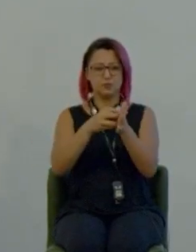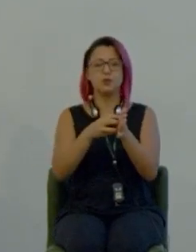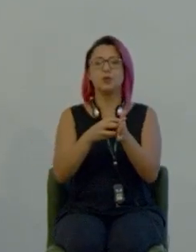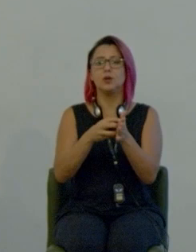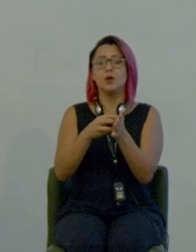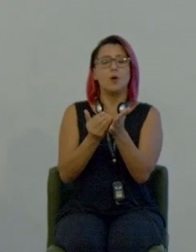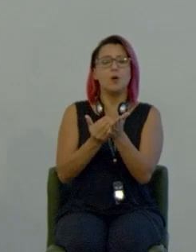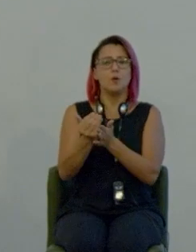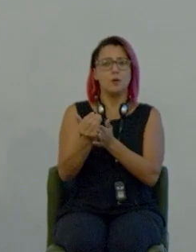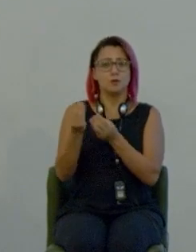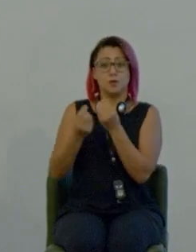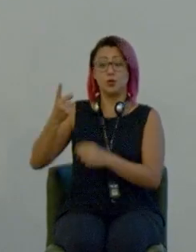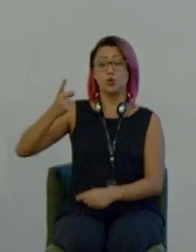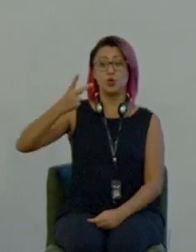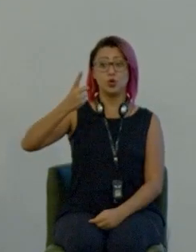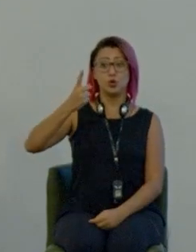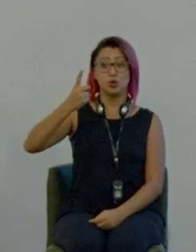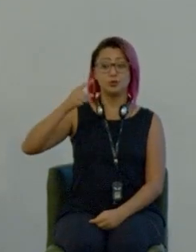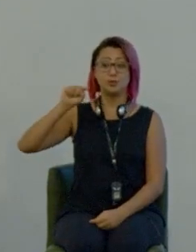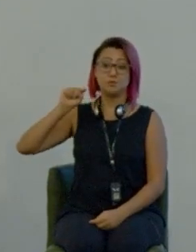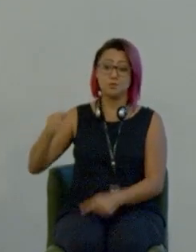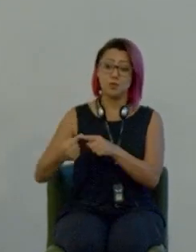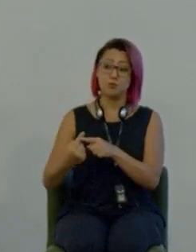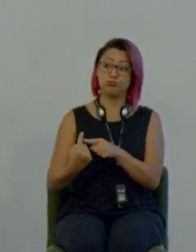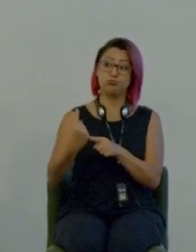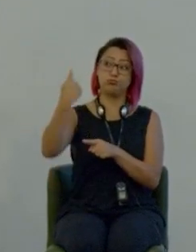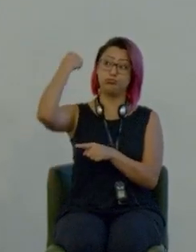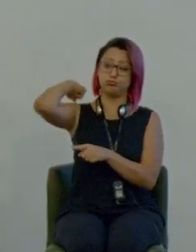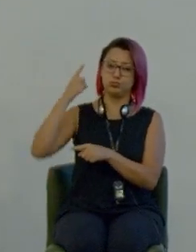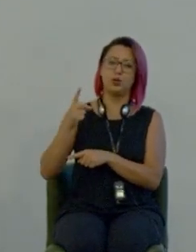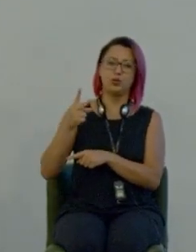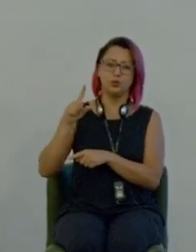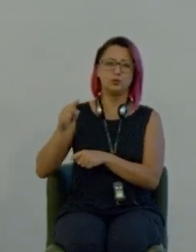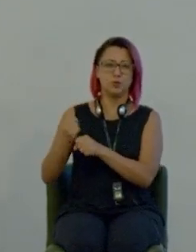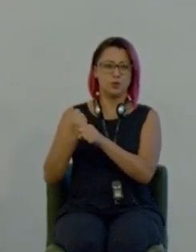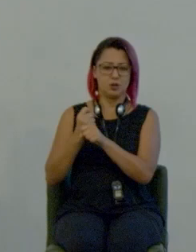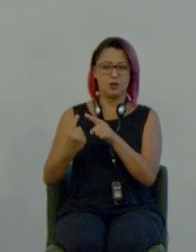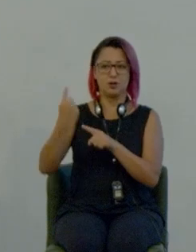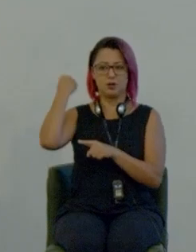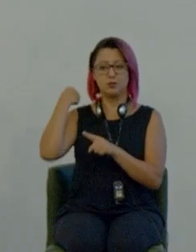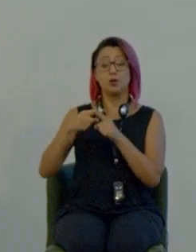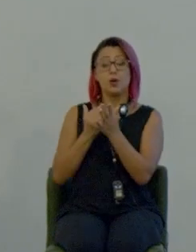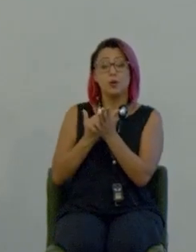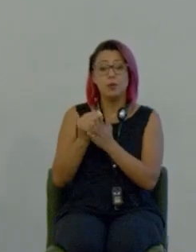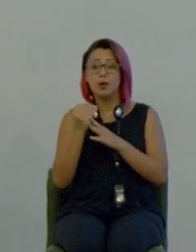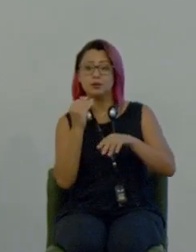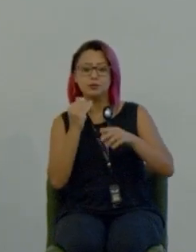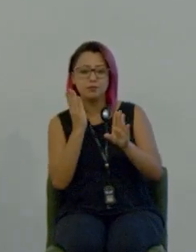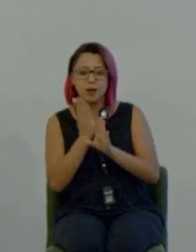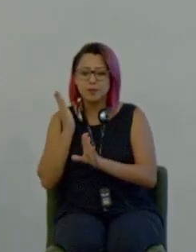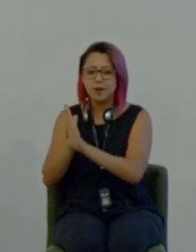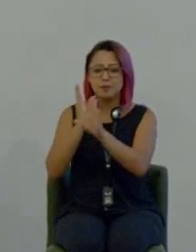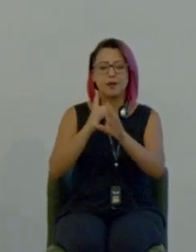há pelo menos 12 mil anos atrás, que é quando a gente começa a ter as evidências mais antigas de presença indígena na região amazônica. Esses